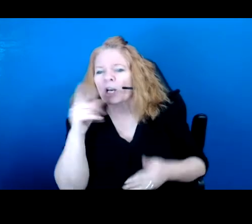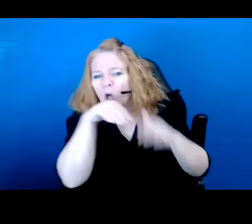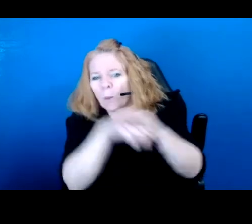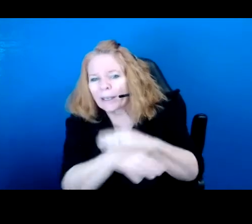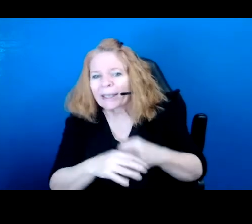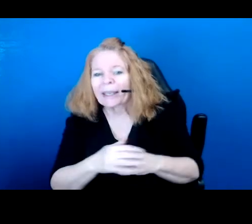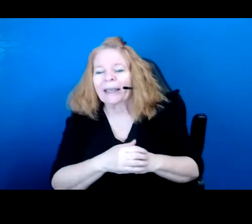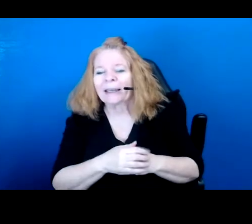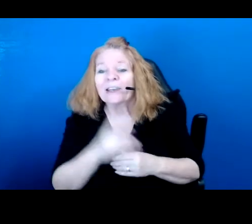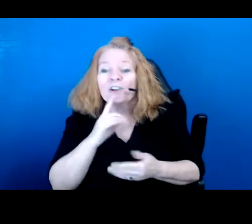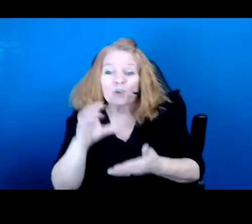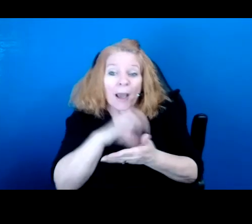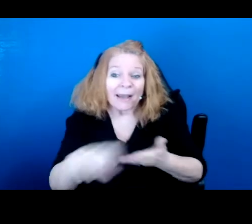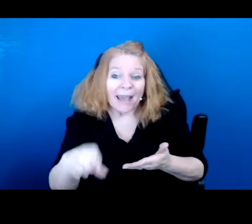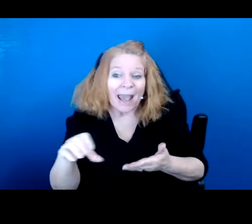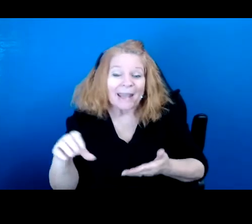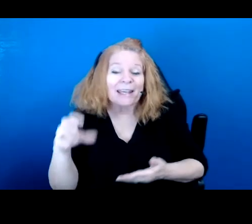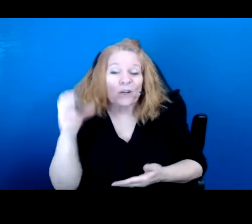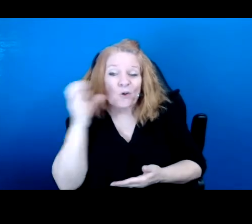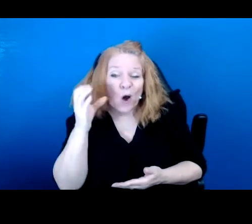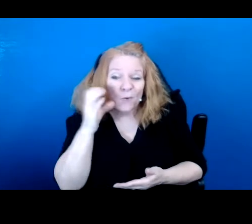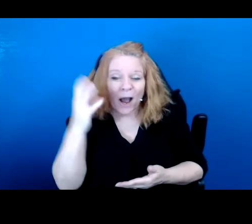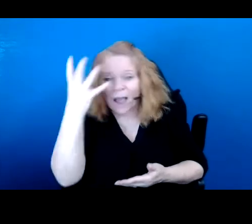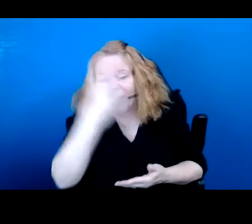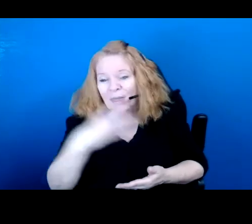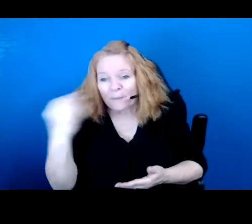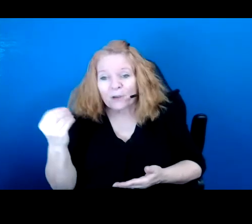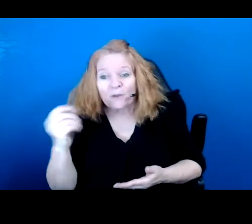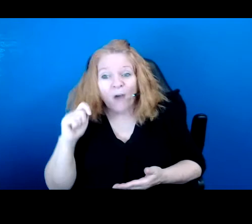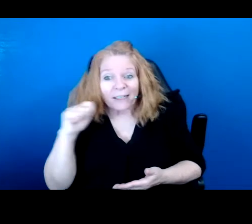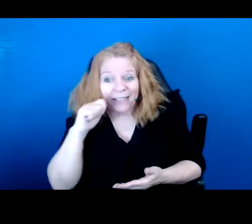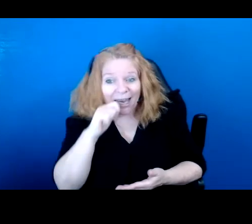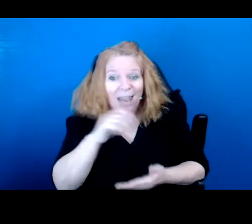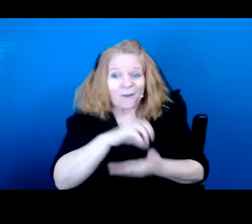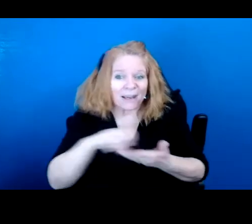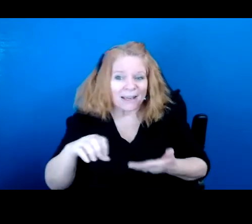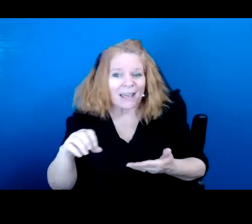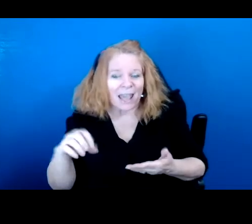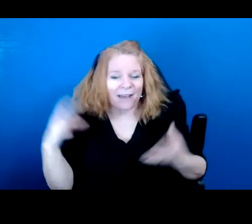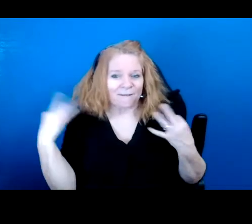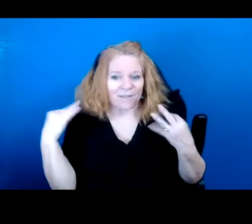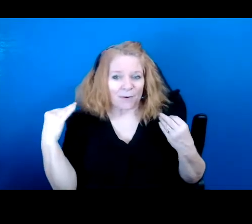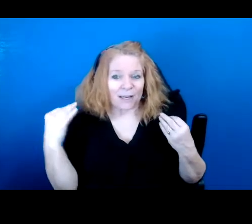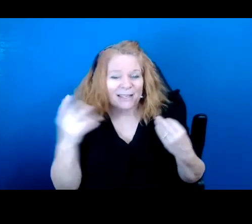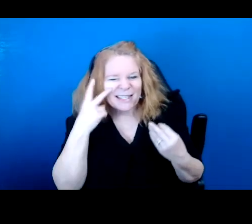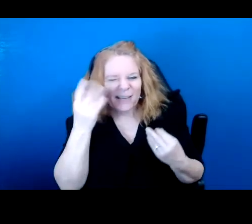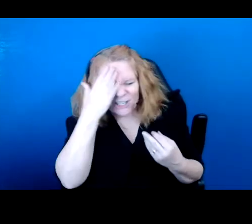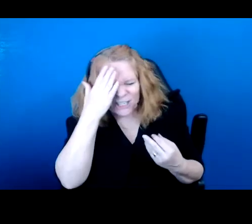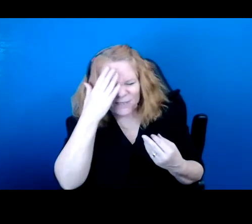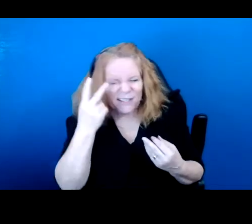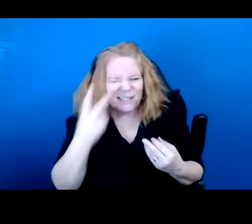vamos a preguntarle ahora la el hada de las zanahorias